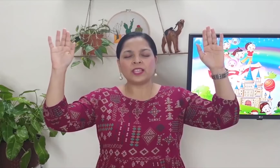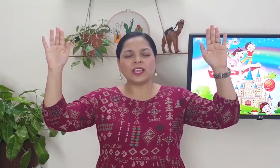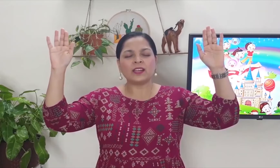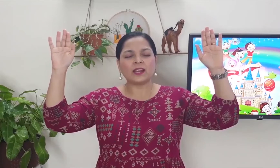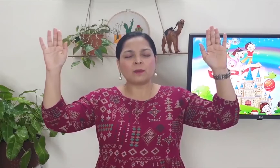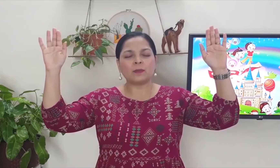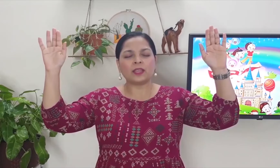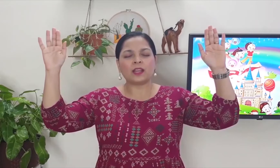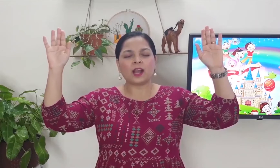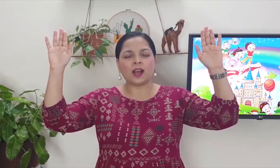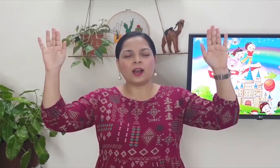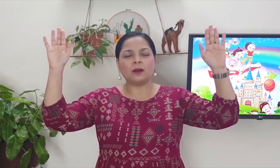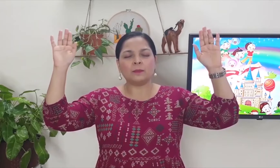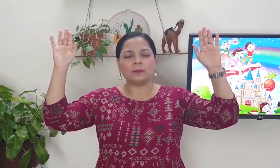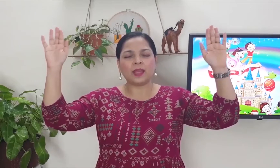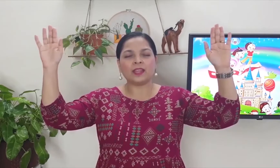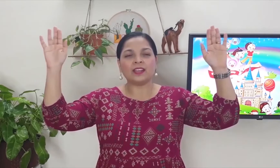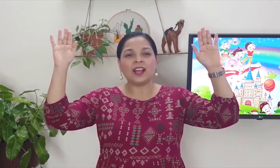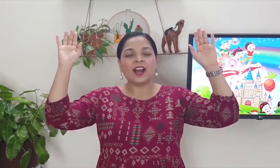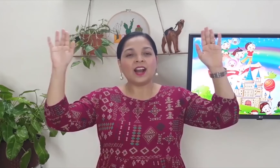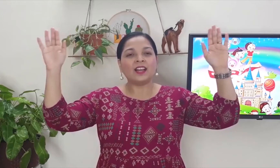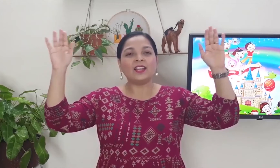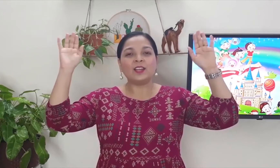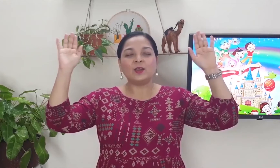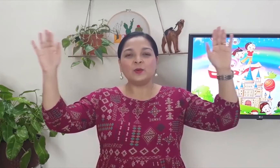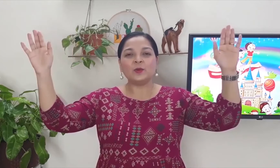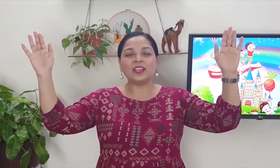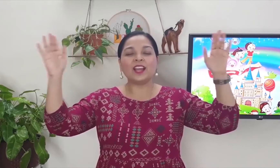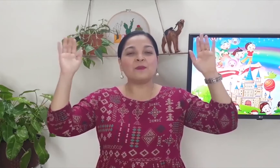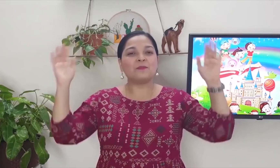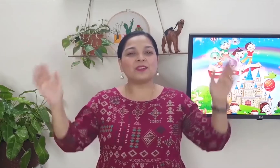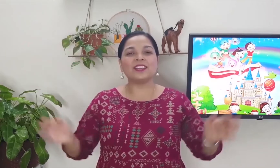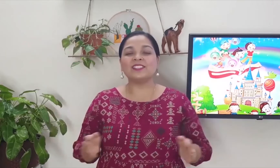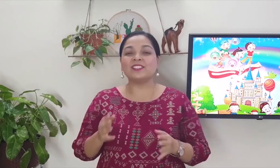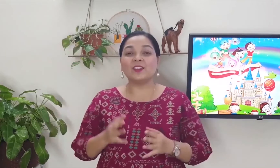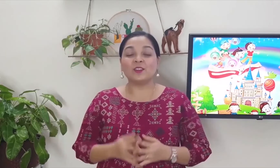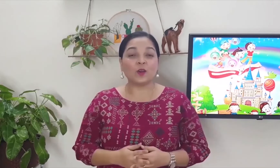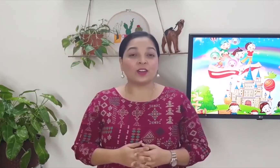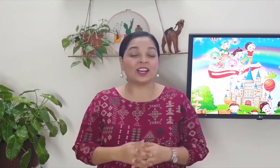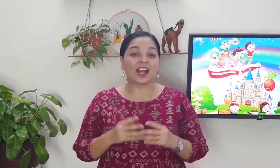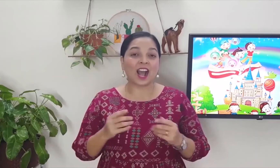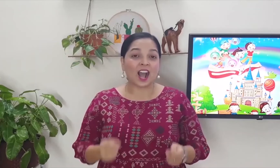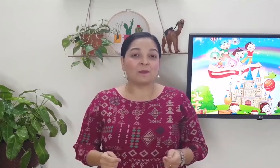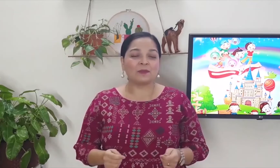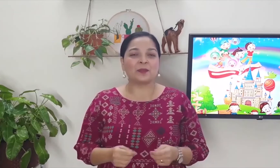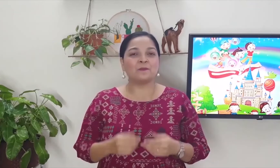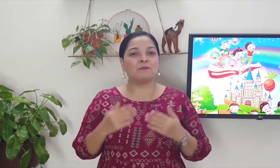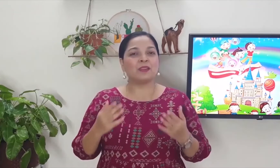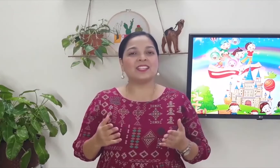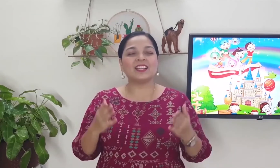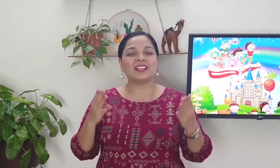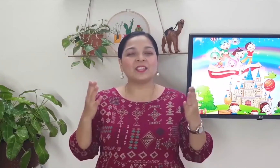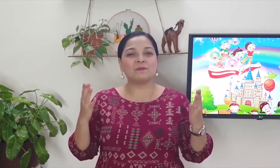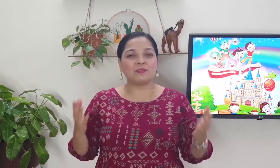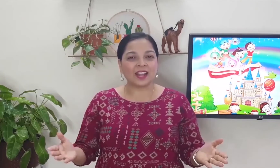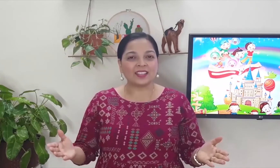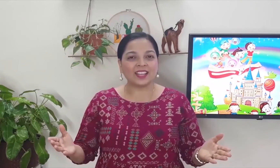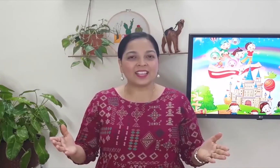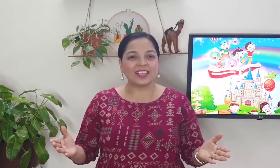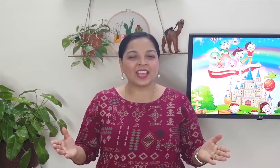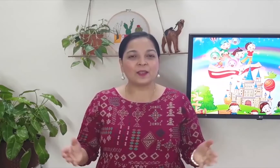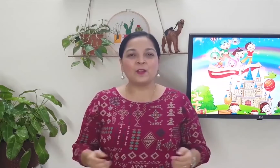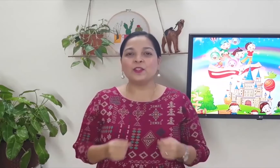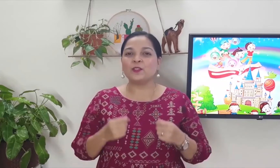येशु ख्रीष्टको नाउँमा आमेन। हालेलुया, परमेश्वरलाई महिमा भएको होस्। यदि तपाईँले मसँग यो